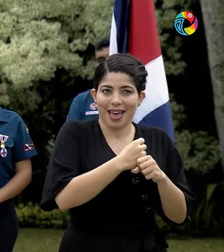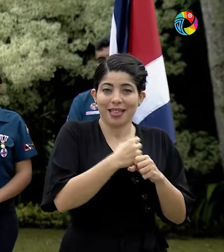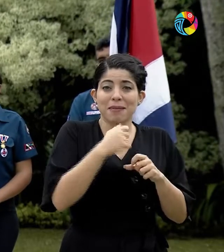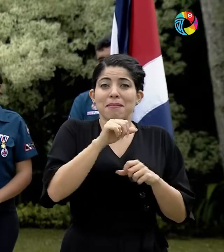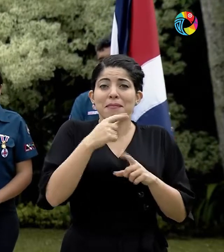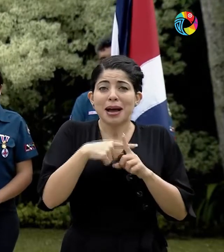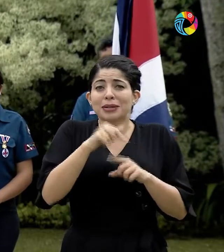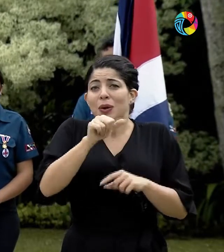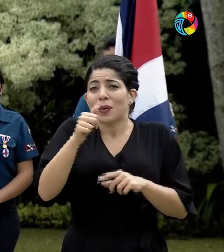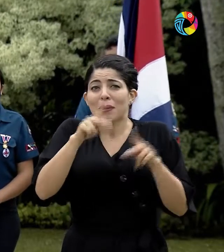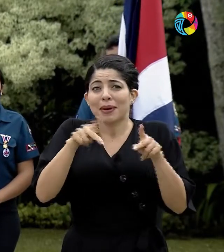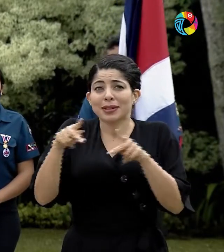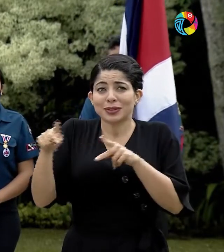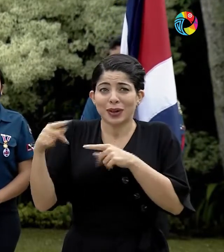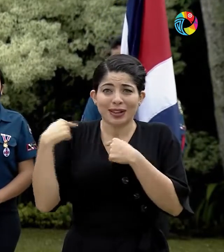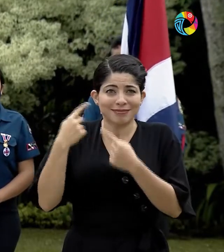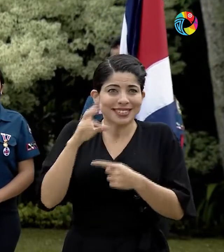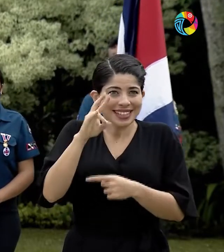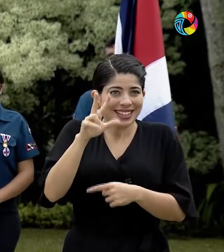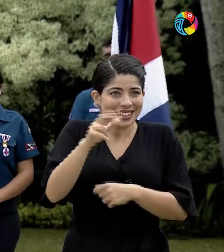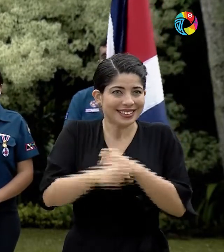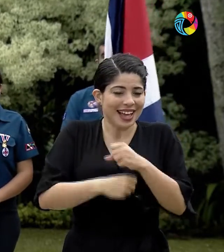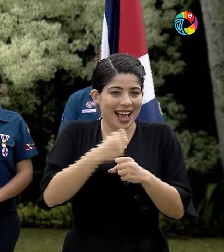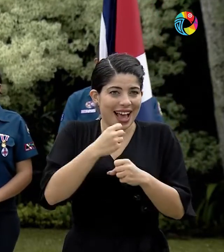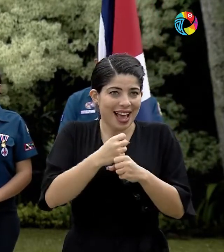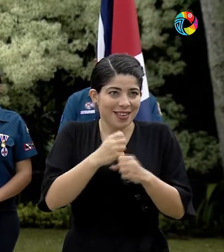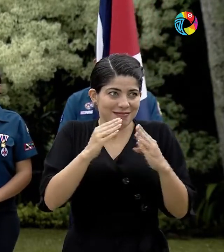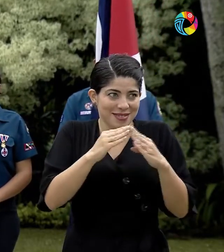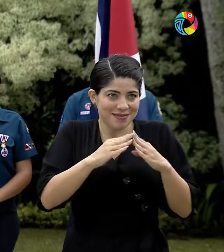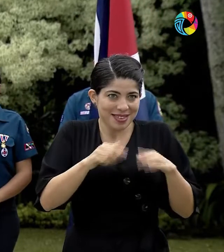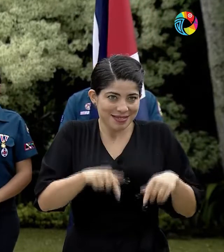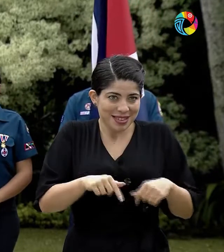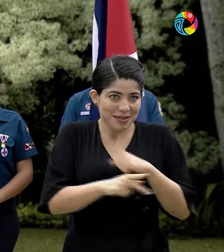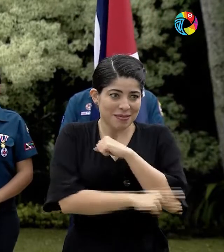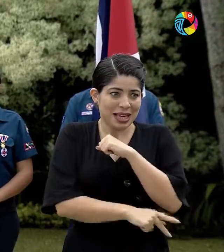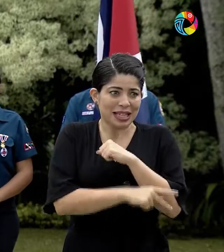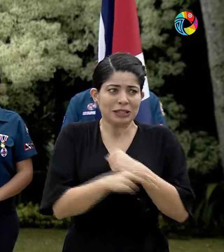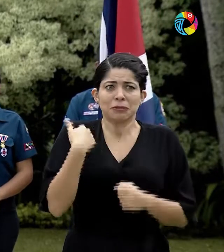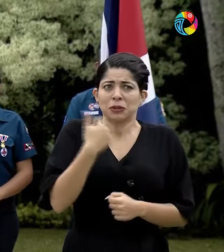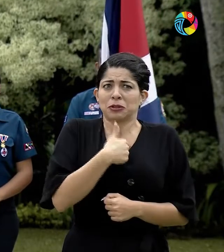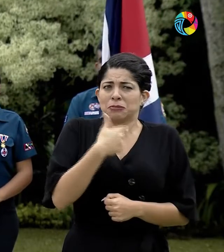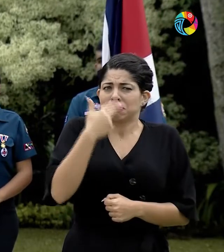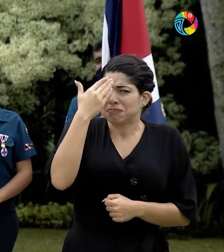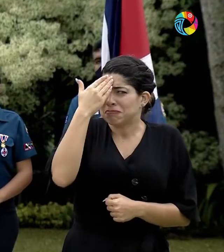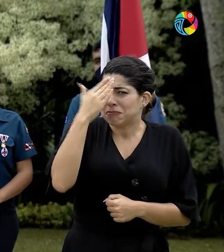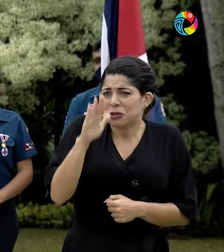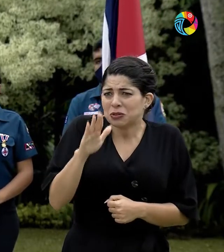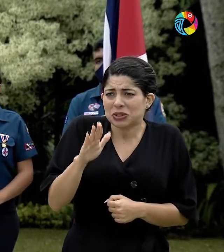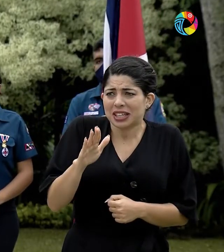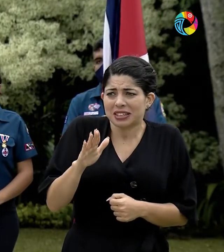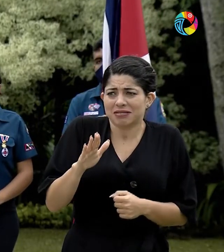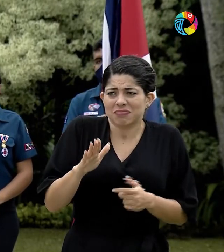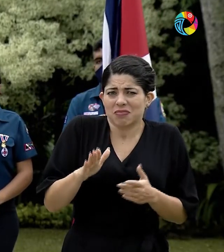73 años en nuestra tierra, no sabemos lo que